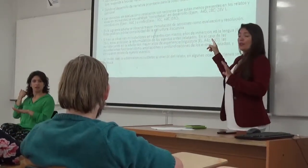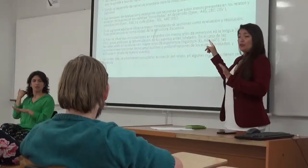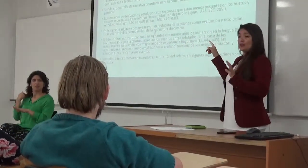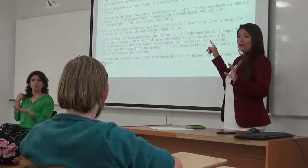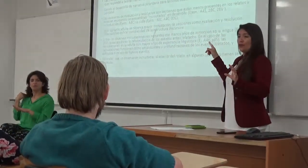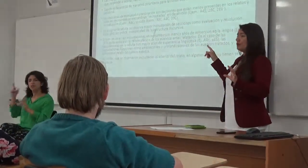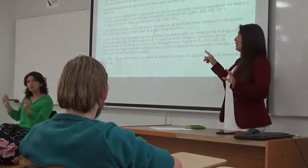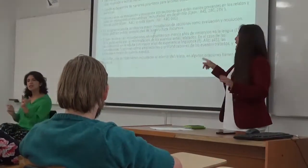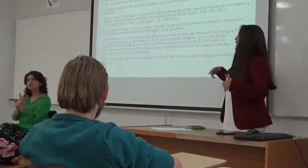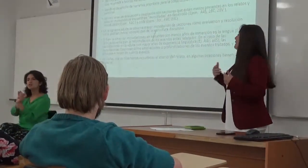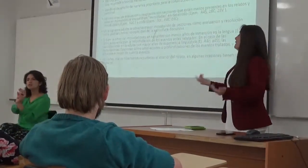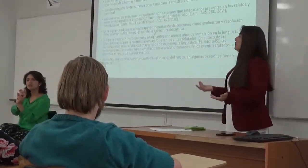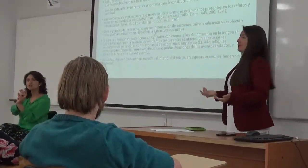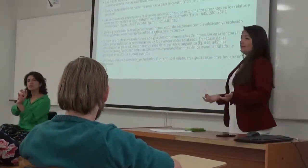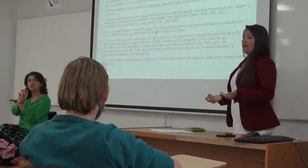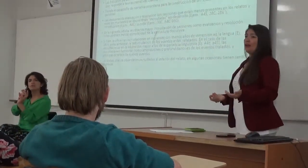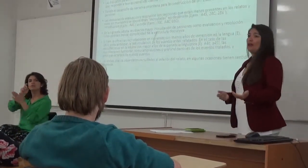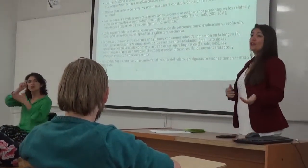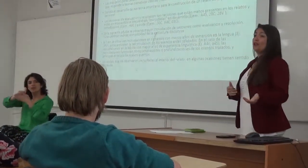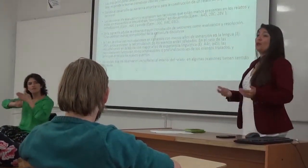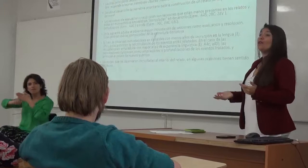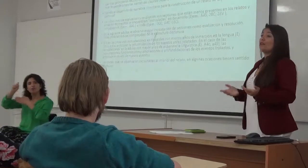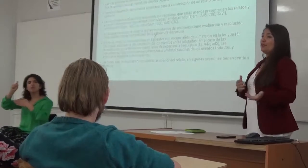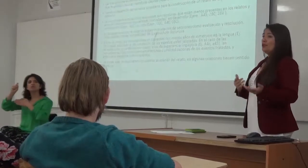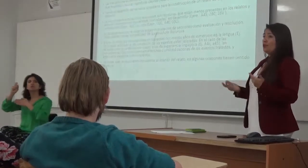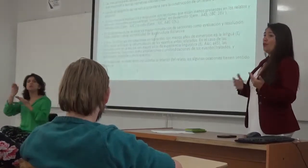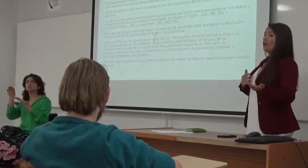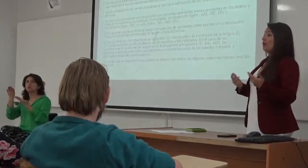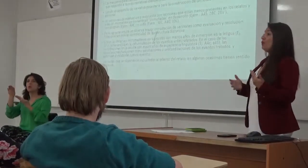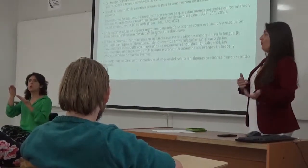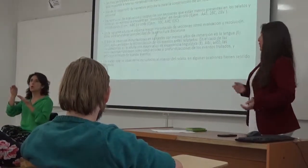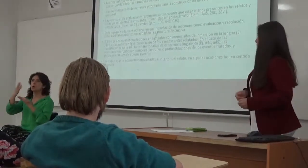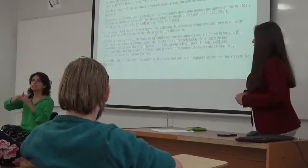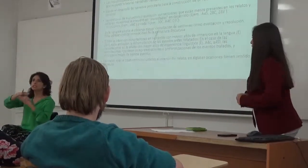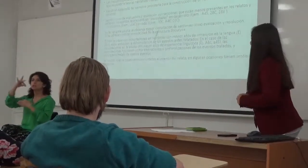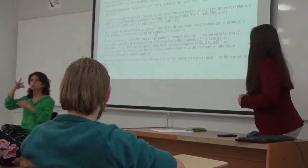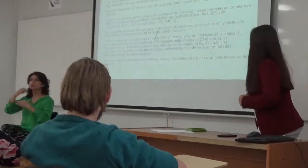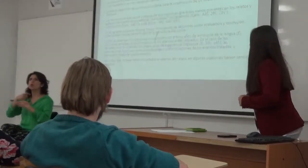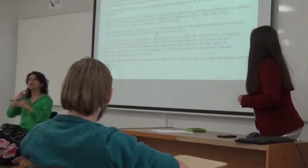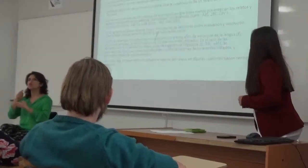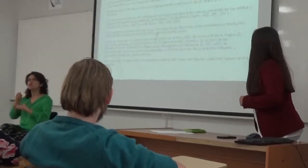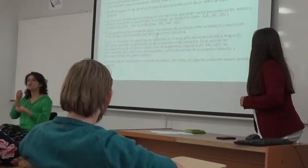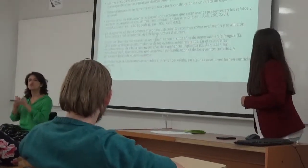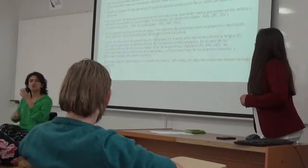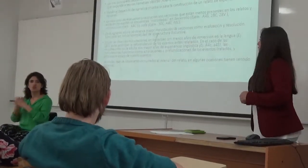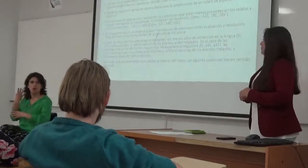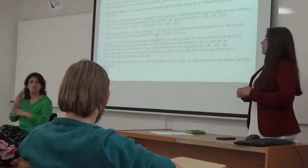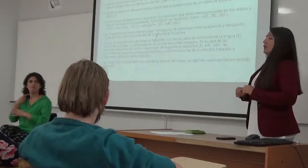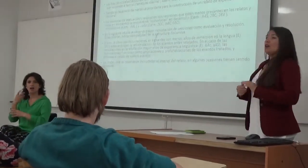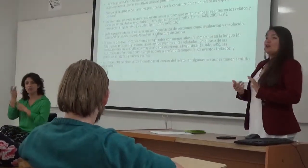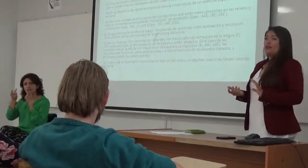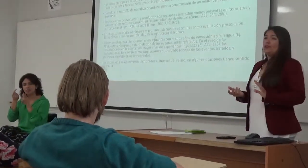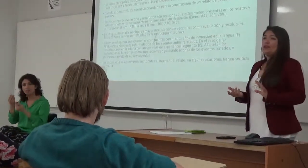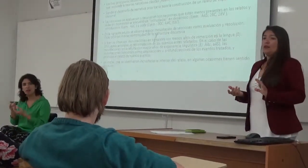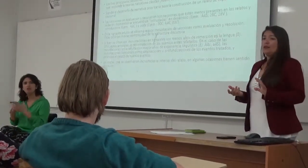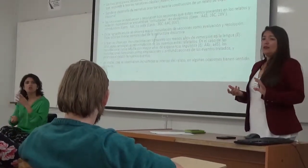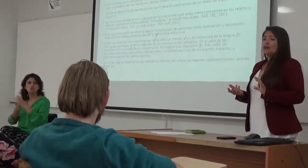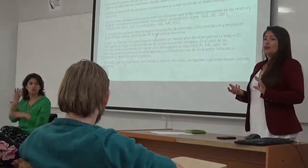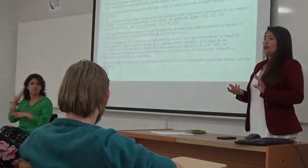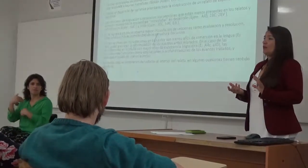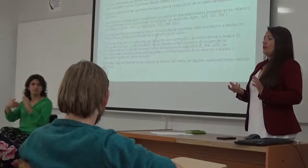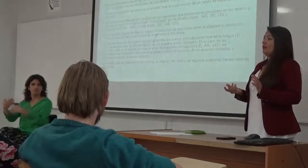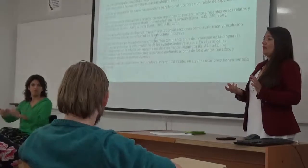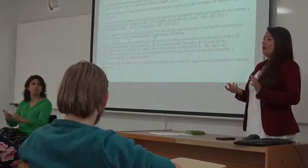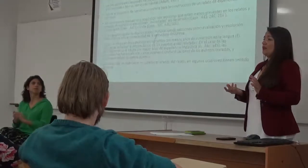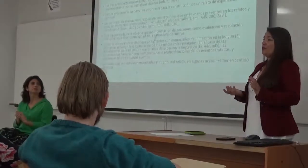incrustaciones de resolución y evaluación anticipan el relato de nuevas ideas o nuevas ideas. Bueno, y las codas finalmente